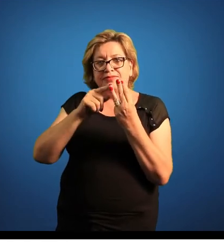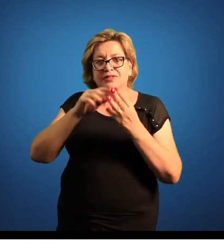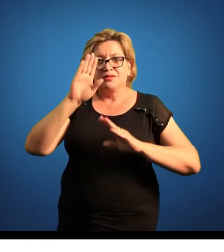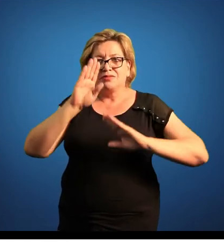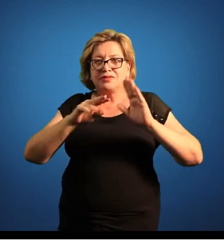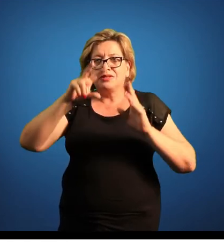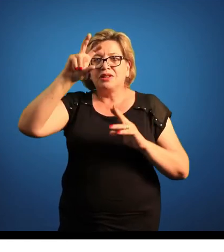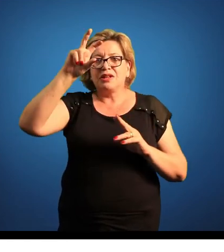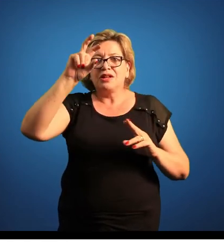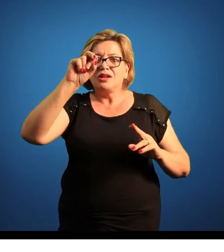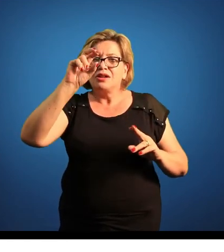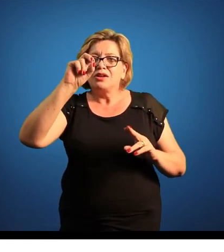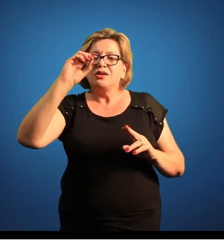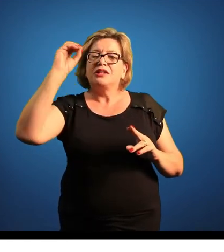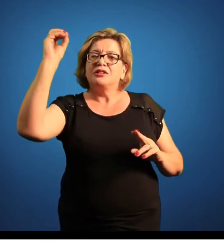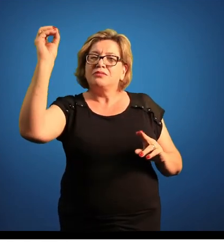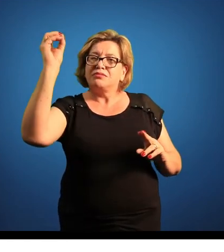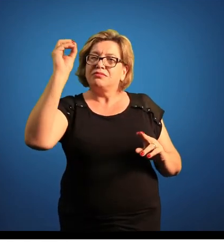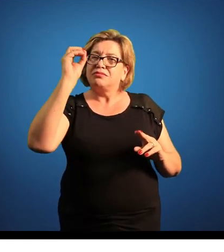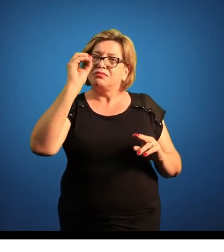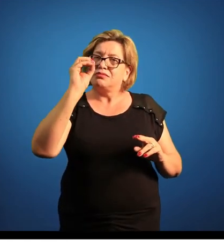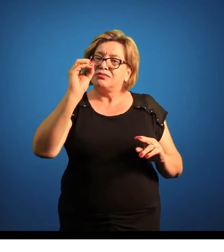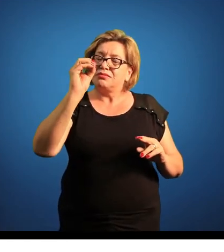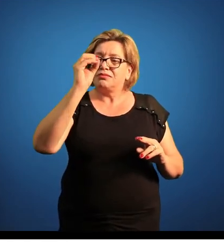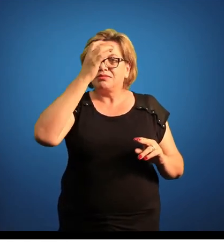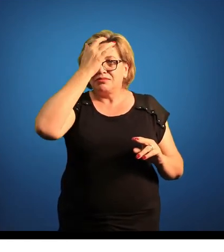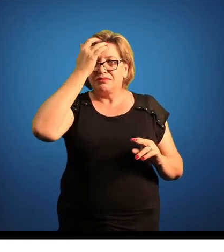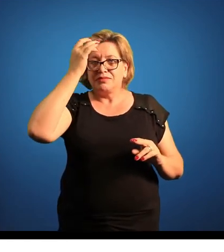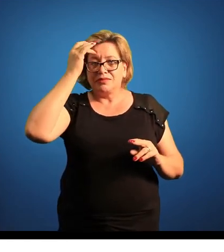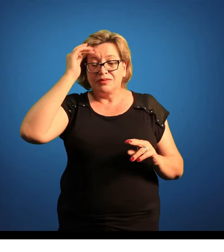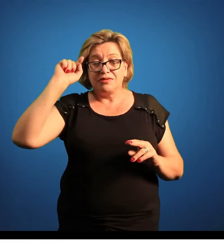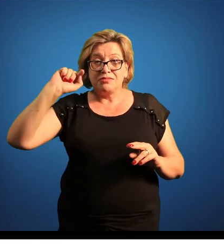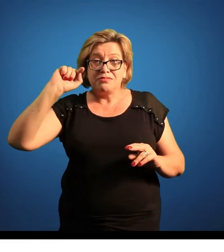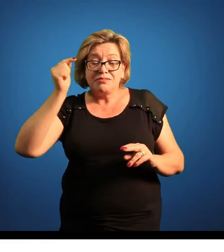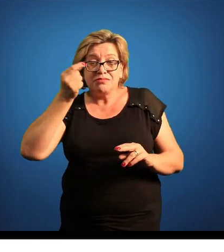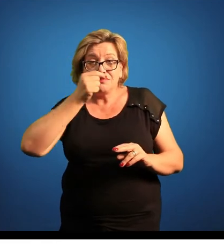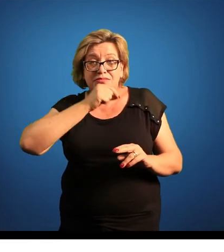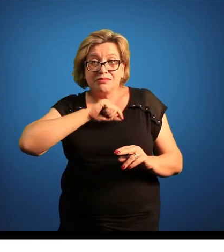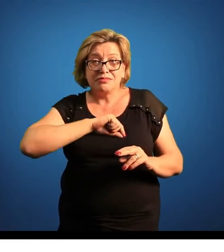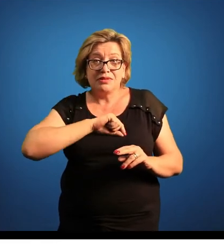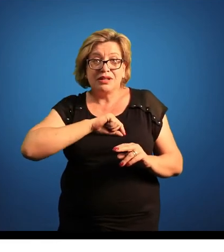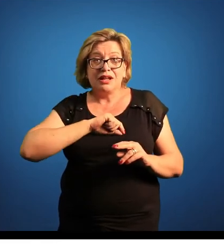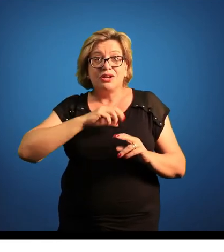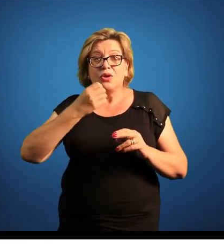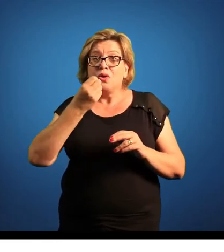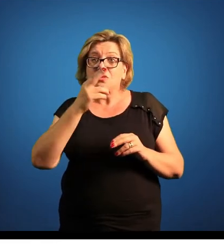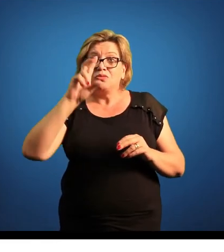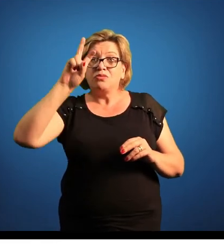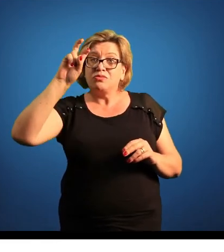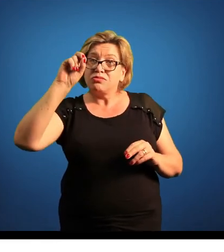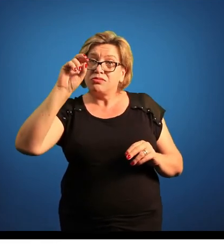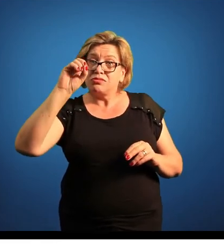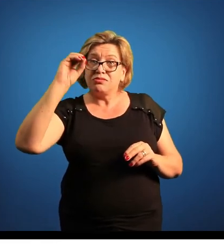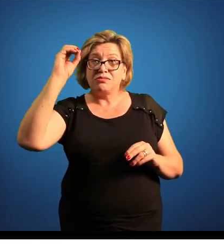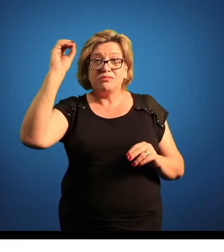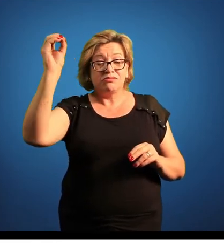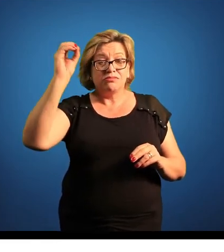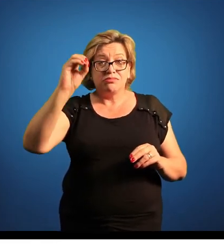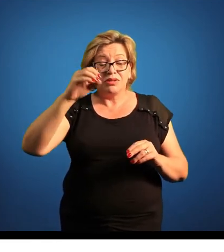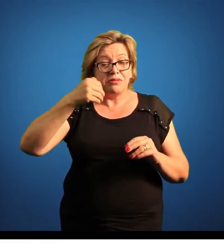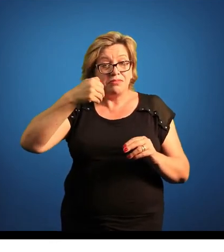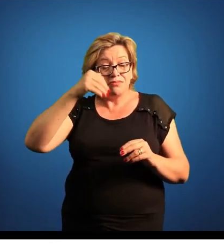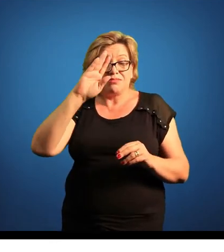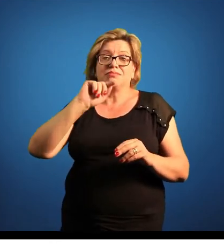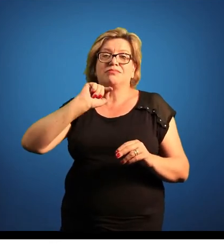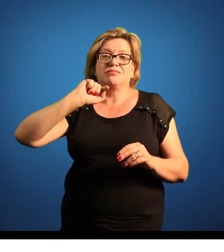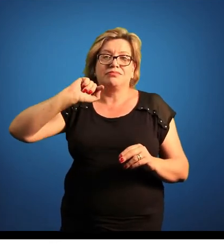menos 50%, né, ganha de 1.000 para menos e os outros 50% de 1.000 para mais. Pode ser igual também, lógico,